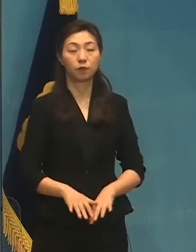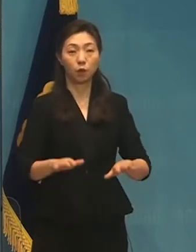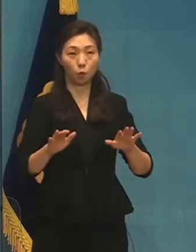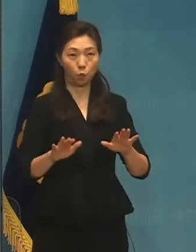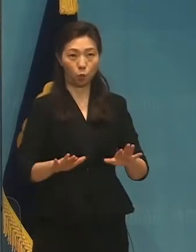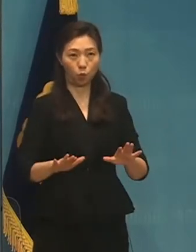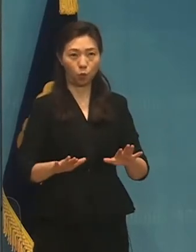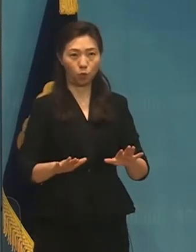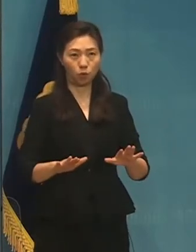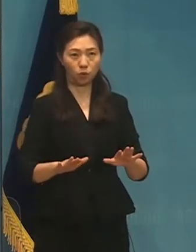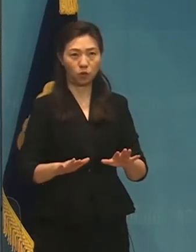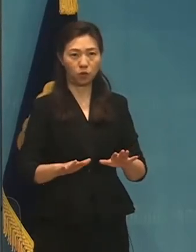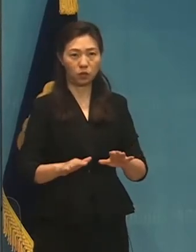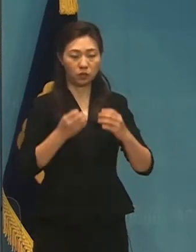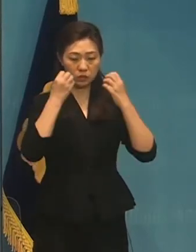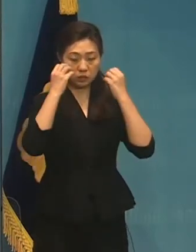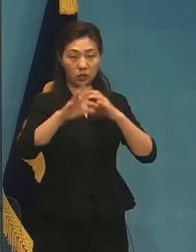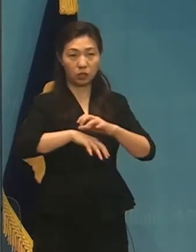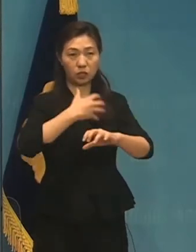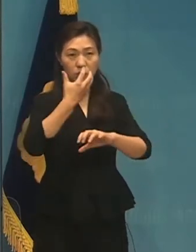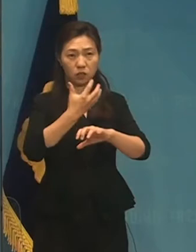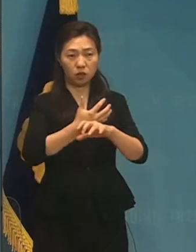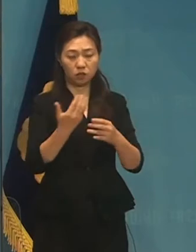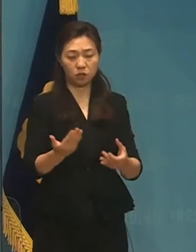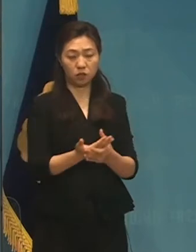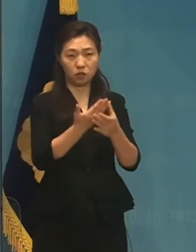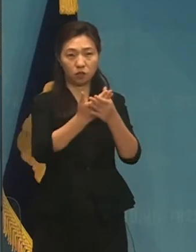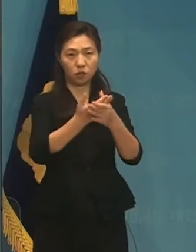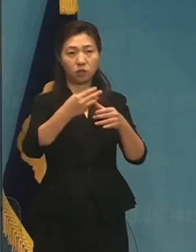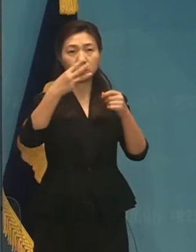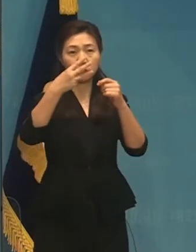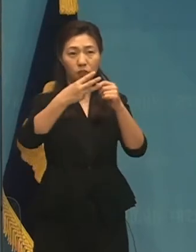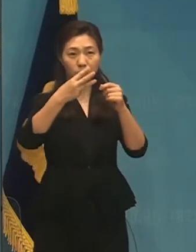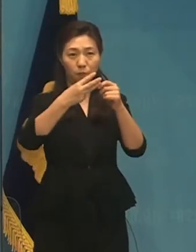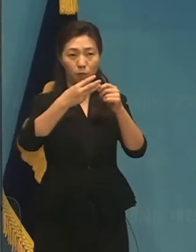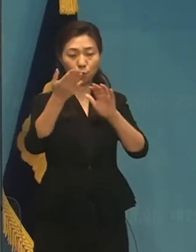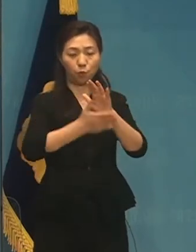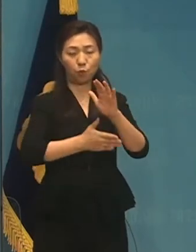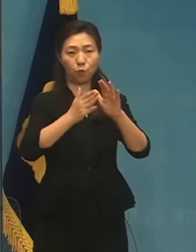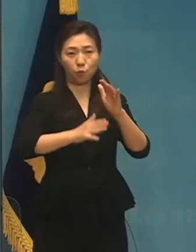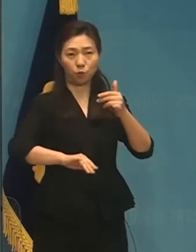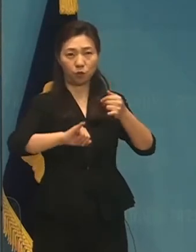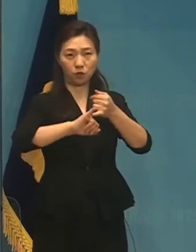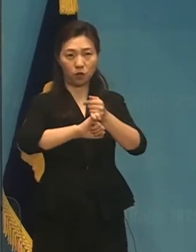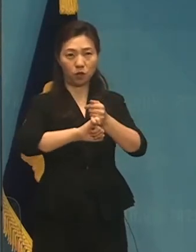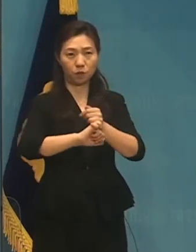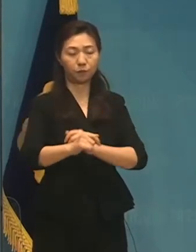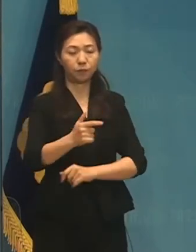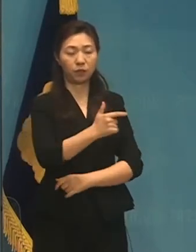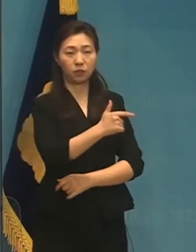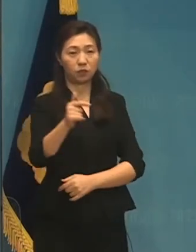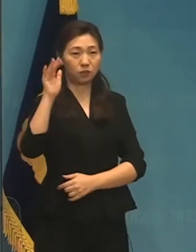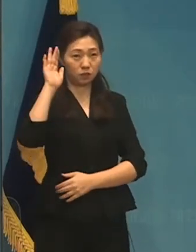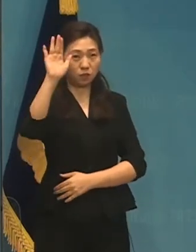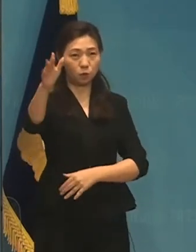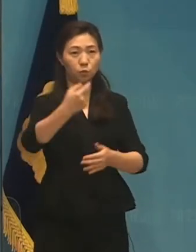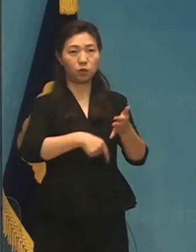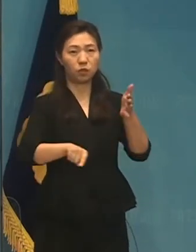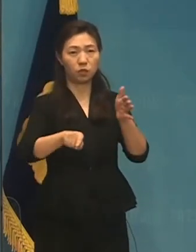오늘은 혁신성장 사목공여로 더 큰 내일 일자리 정책을 말씀드리겠습니다.